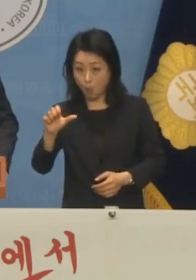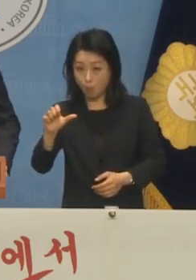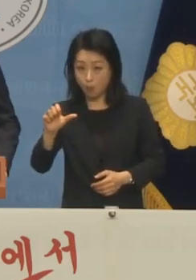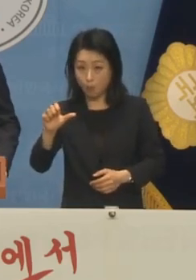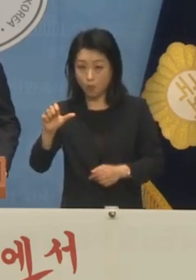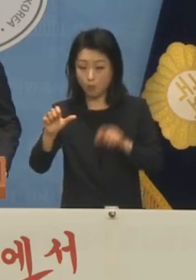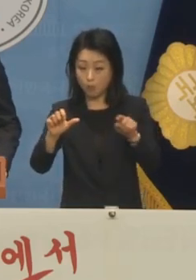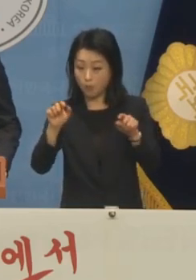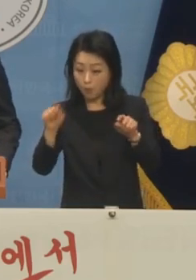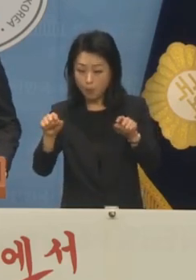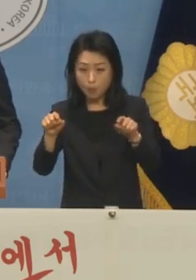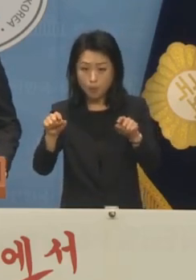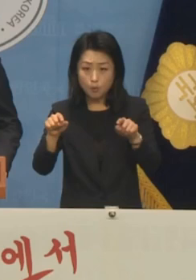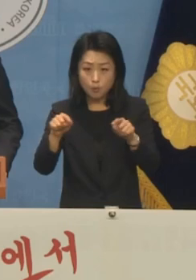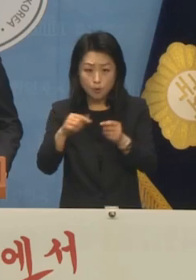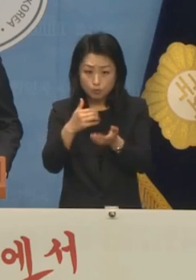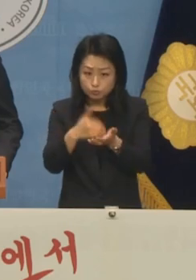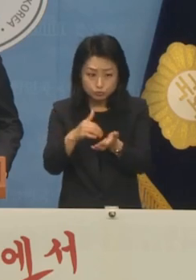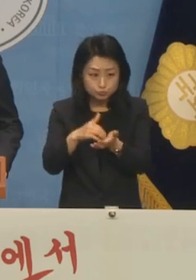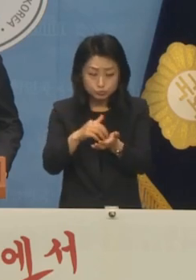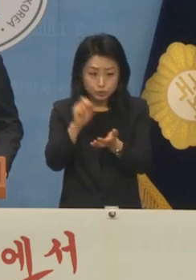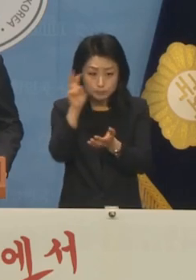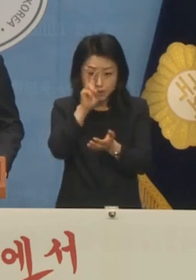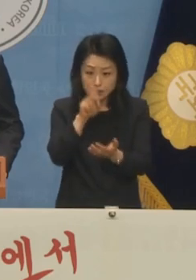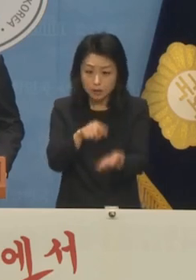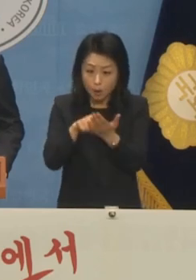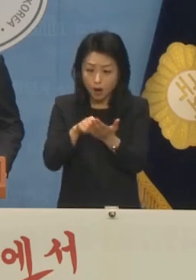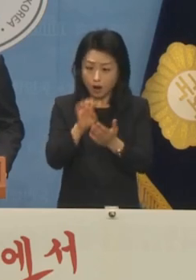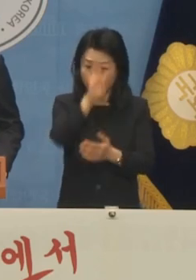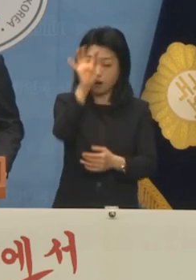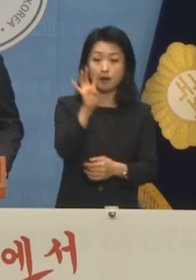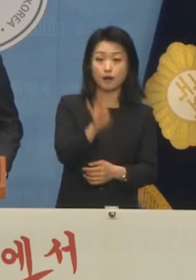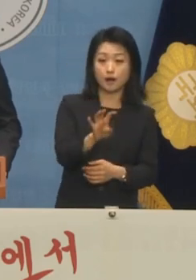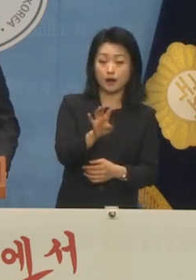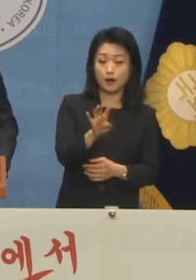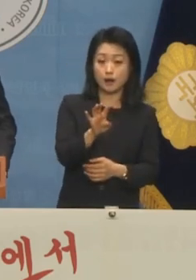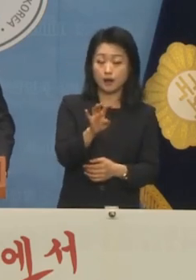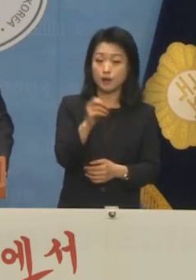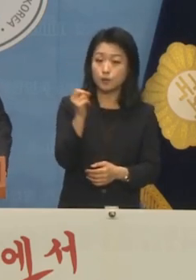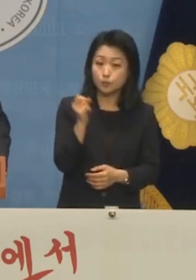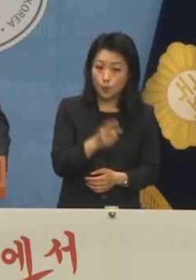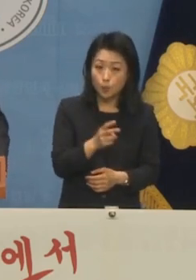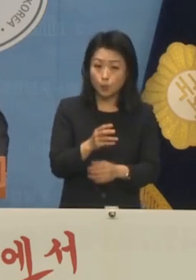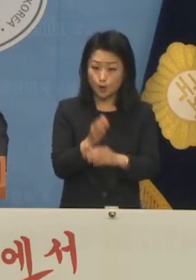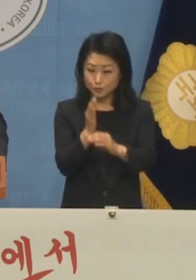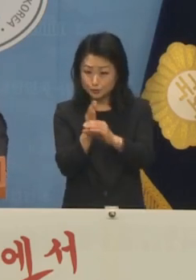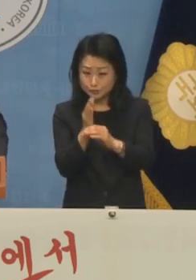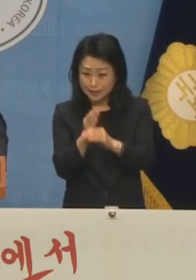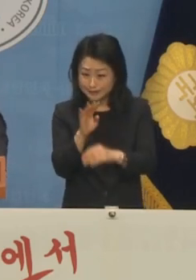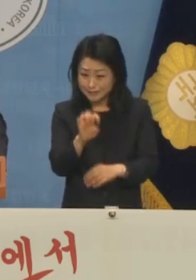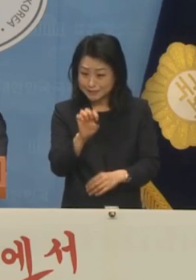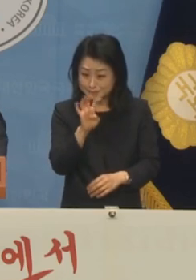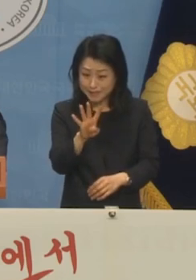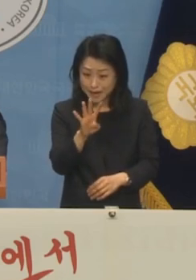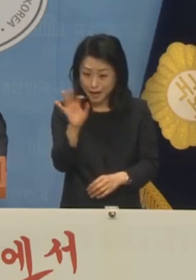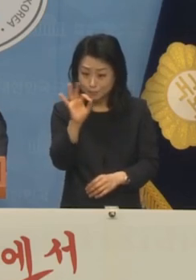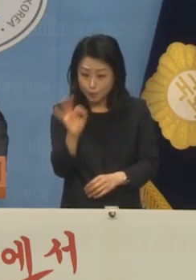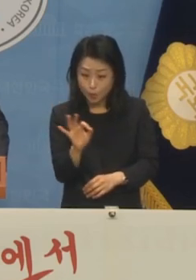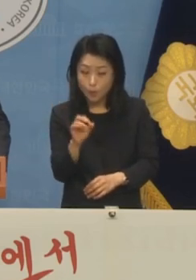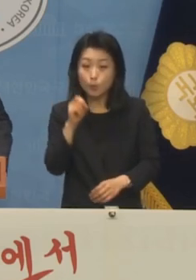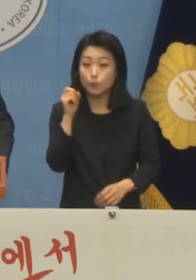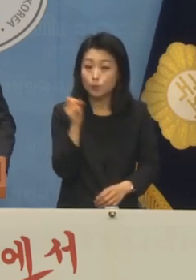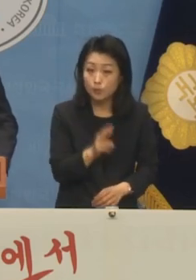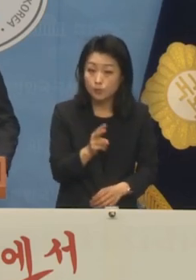45%가 어디에서 나온 수치인지도 모르는 마당에 최근에는 중간값인 44%,